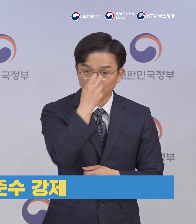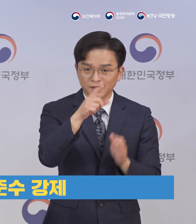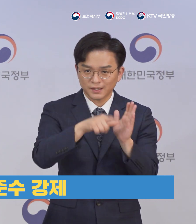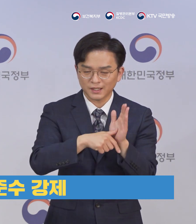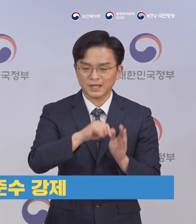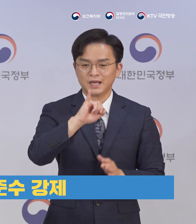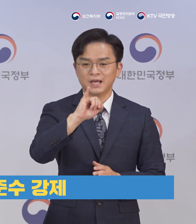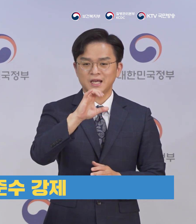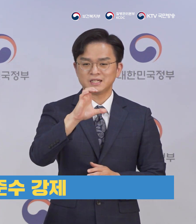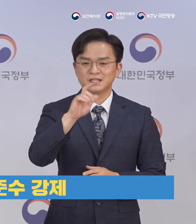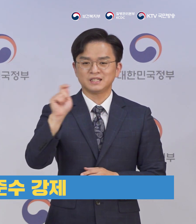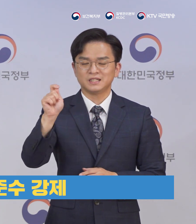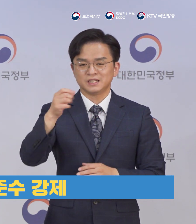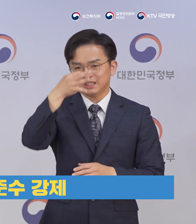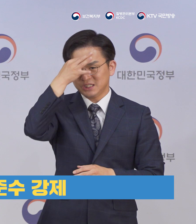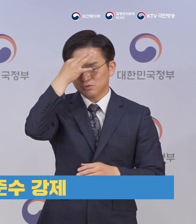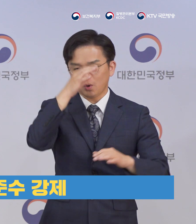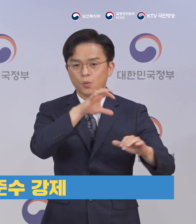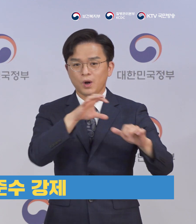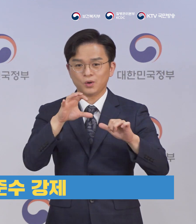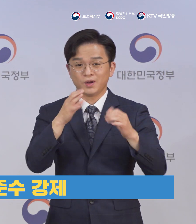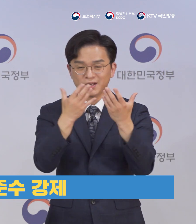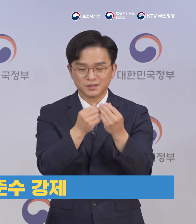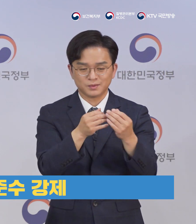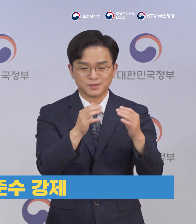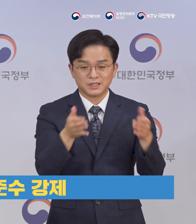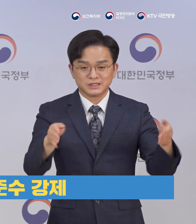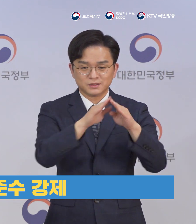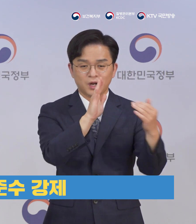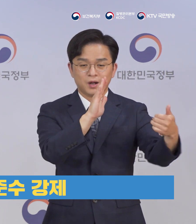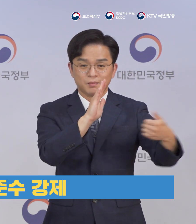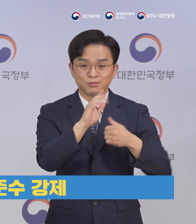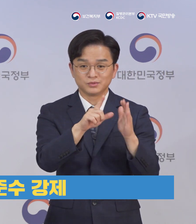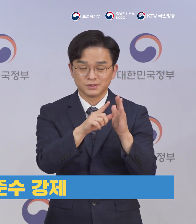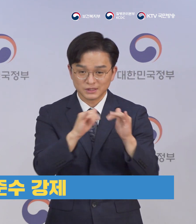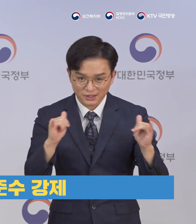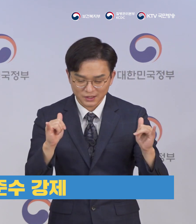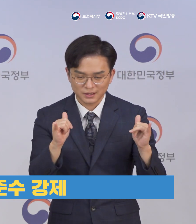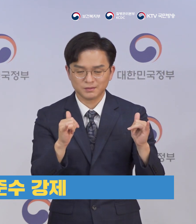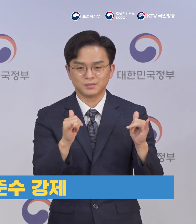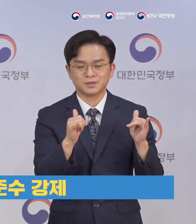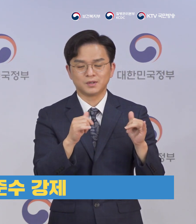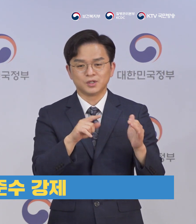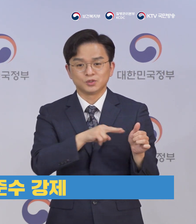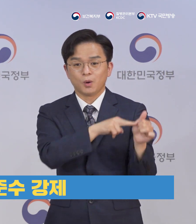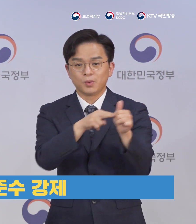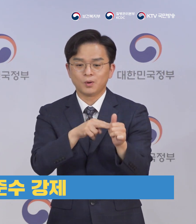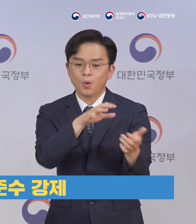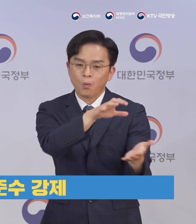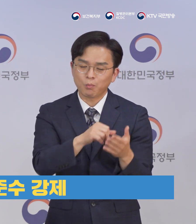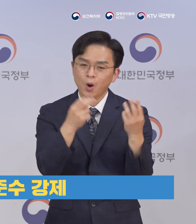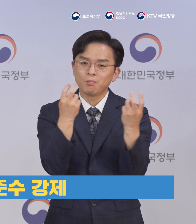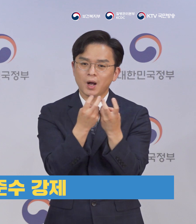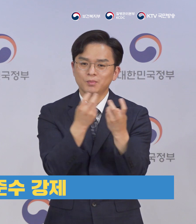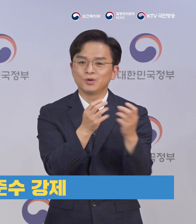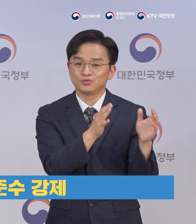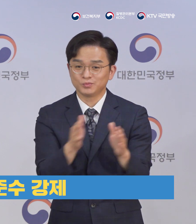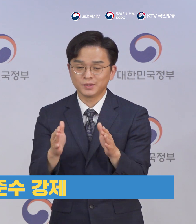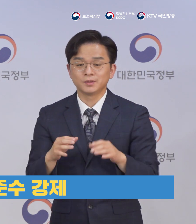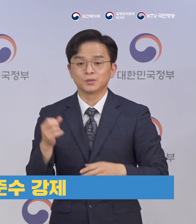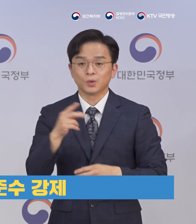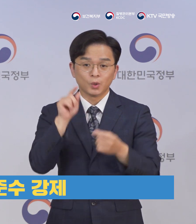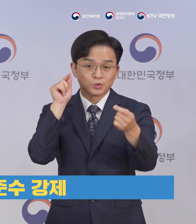아니라 강제성을 가질 수 있도록 보완하겠습니다. 정확한 역학조사에 기반한 방역 조치가 이루어질 수